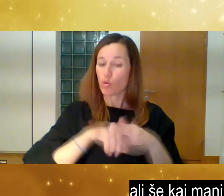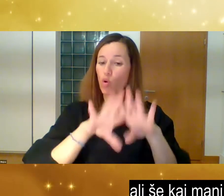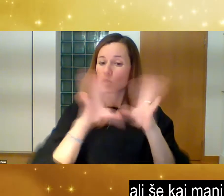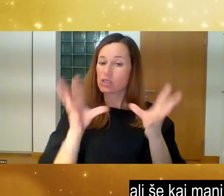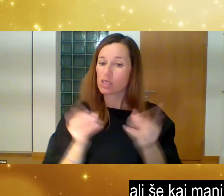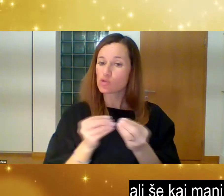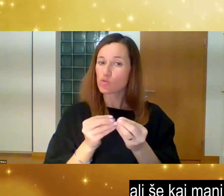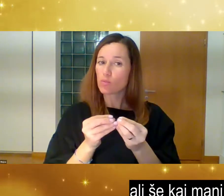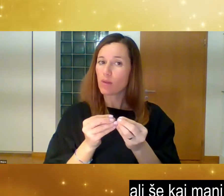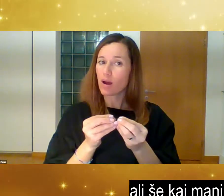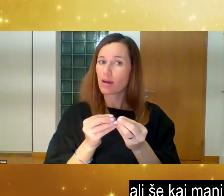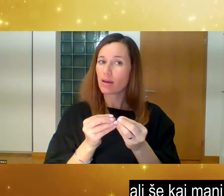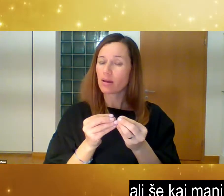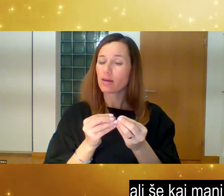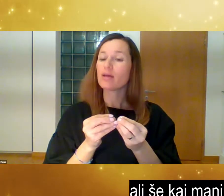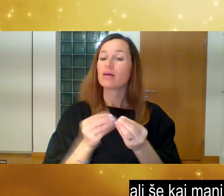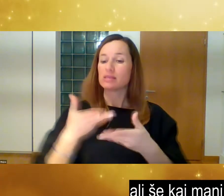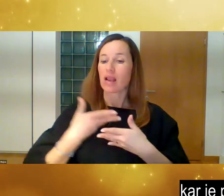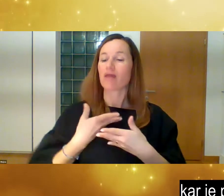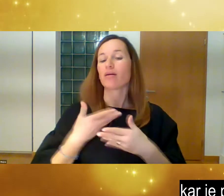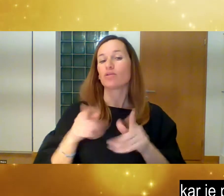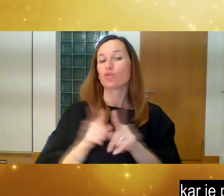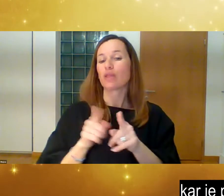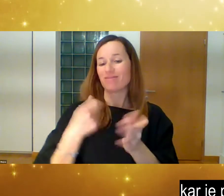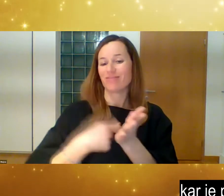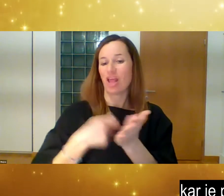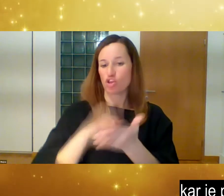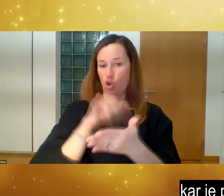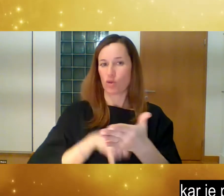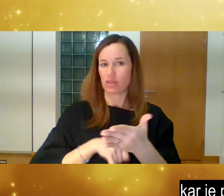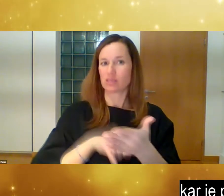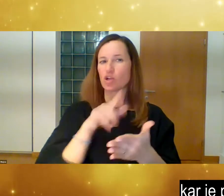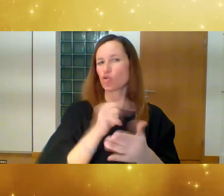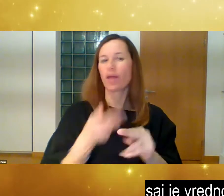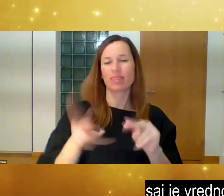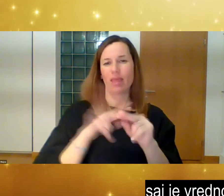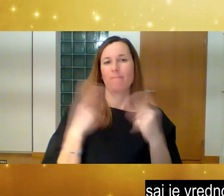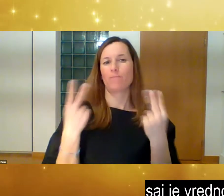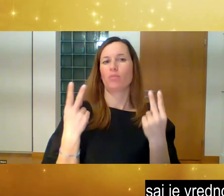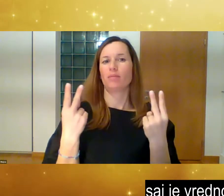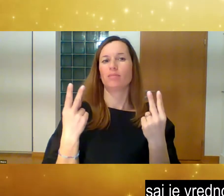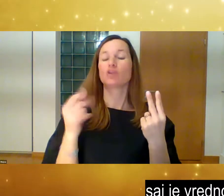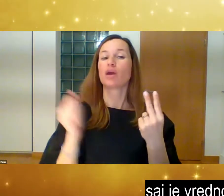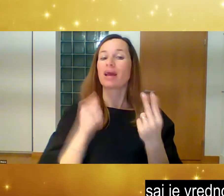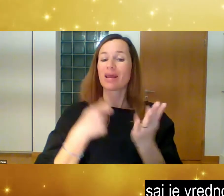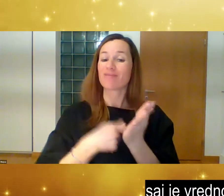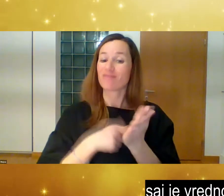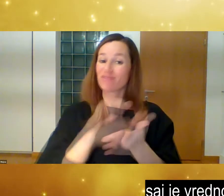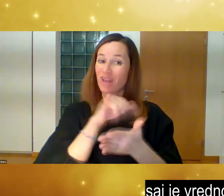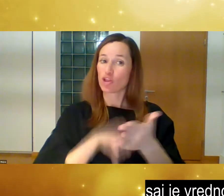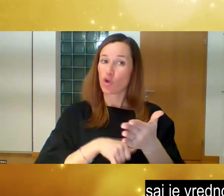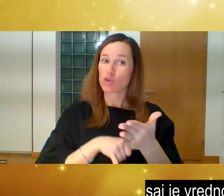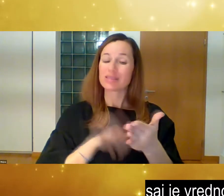pa dobi tudi vrednotnica, kar je pravzaprav najpomembnejše, saj je vrednotnica